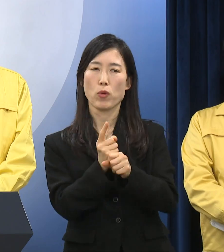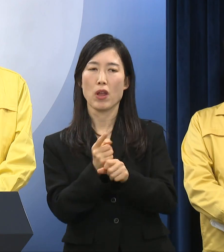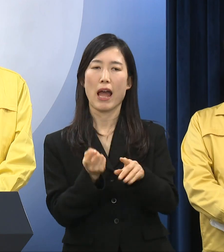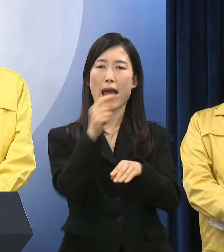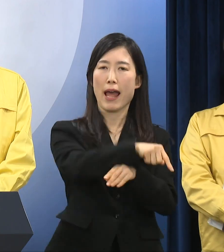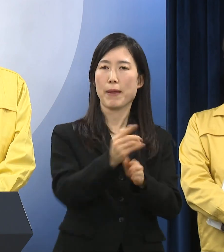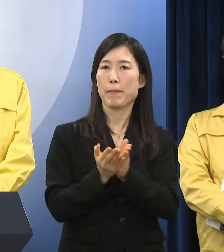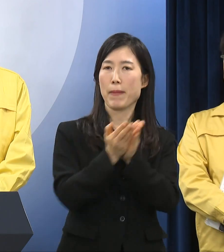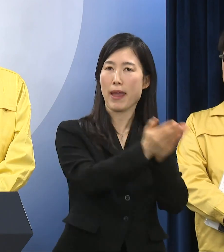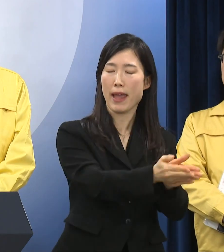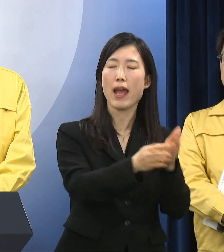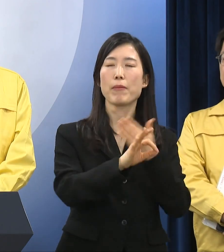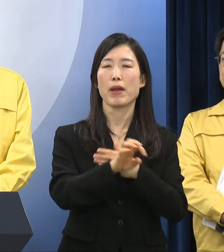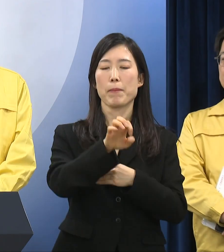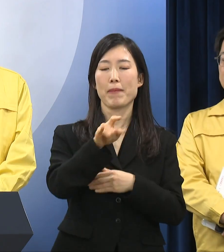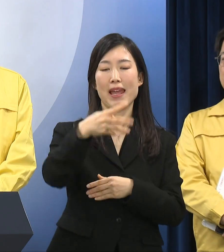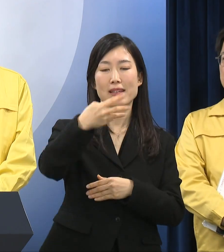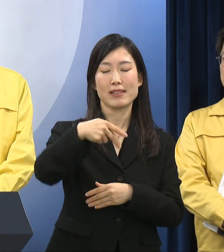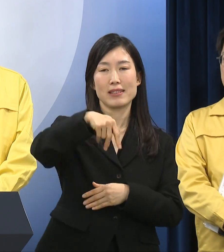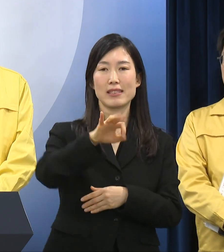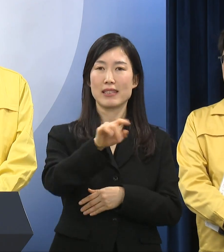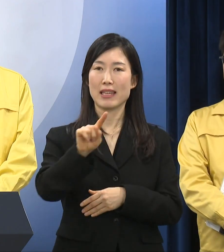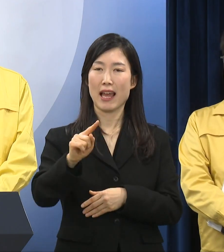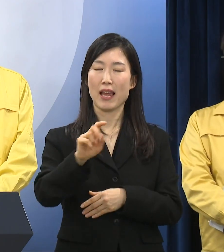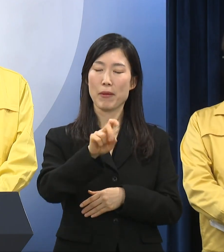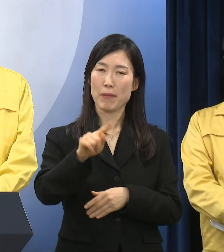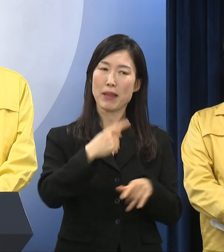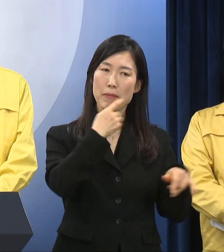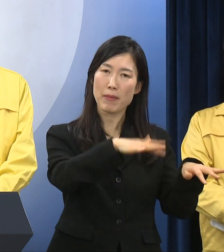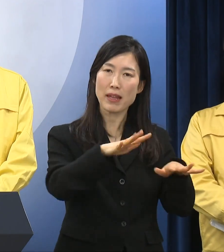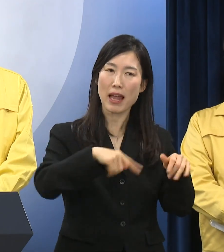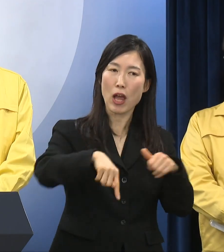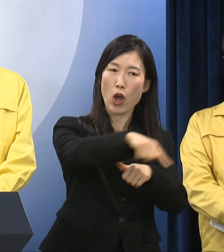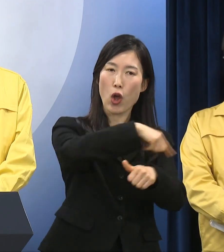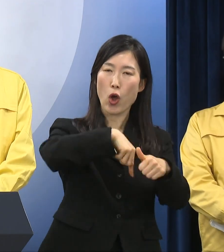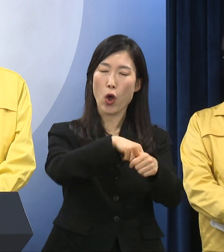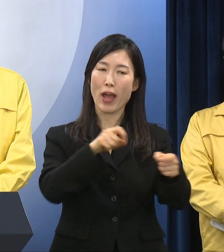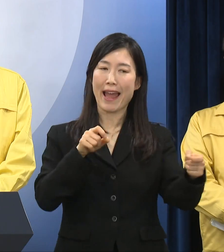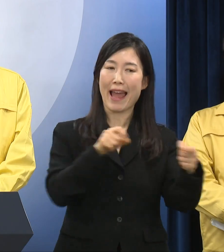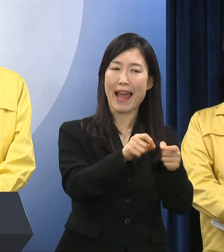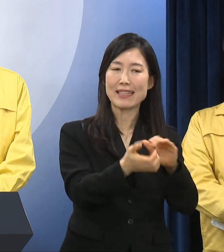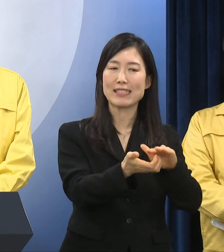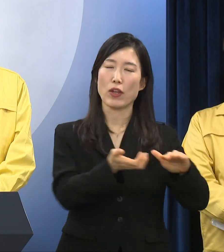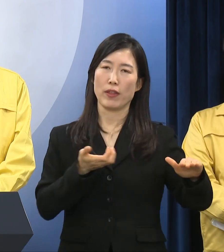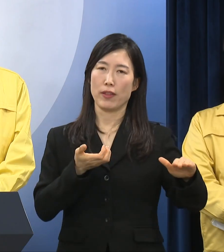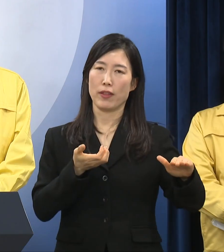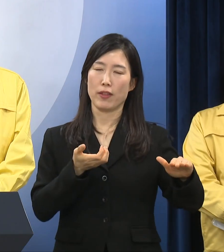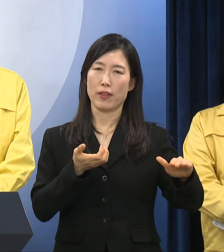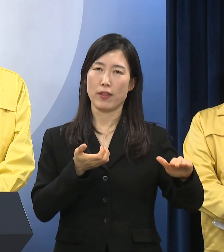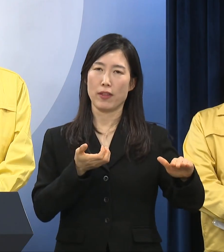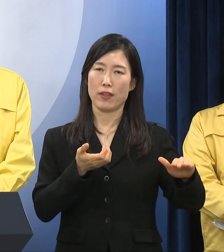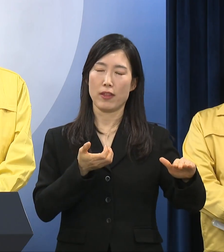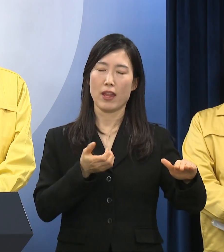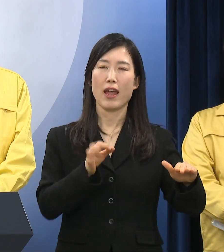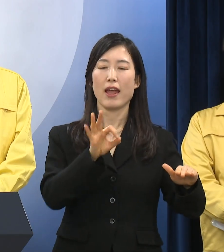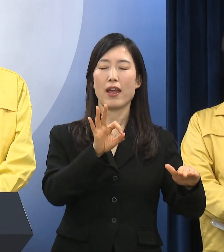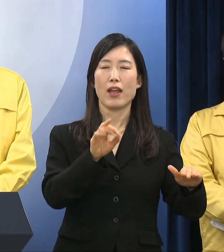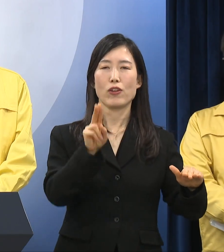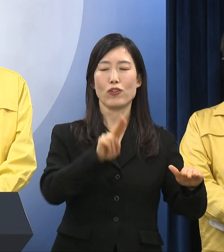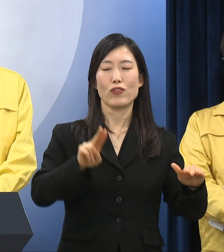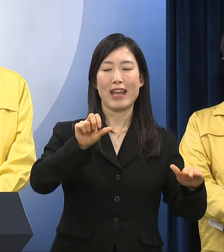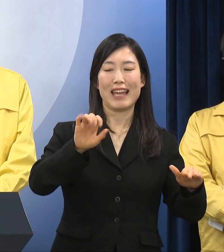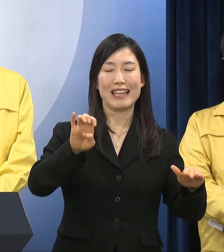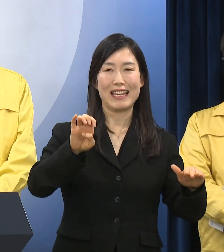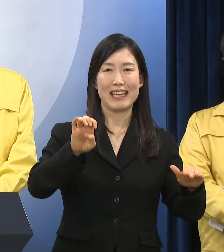배들은 페르시아만이나 또 호르무즈 해협 접근하기 직전에 아랍에미레이트